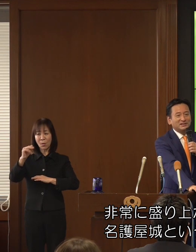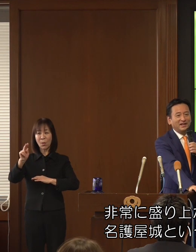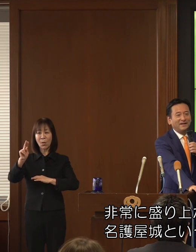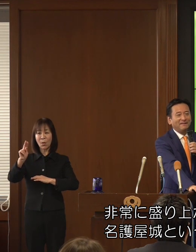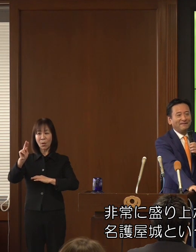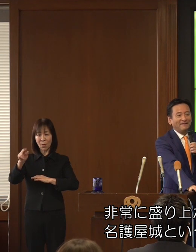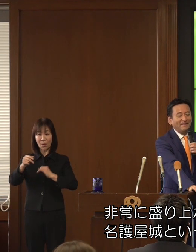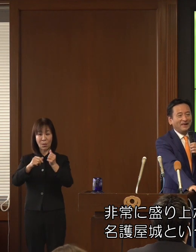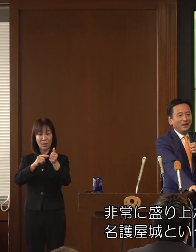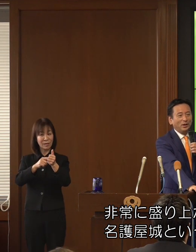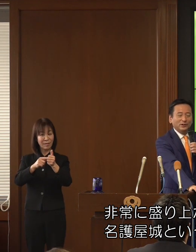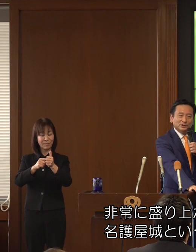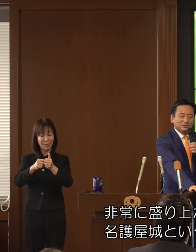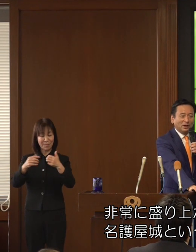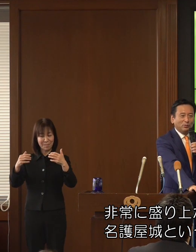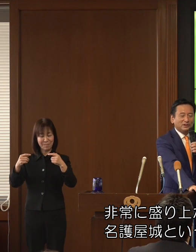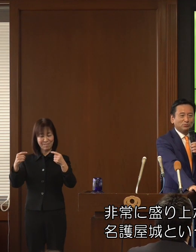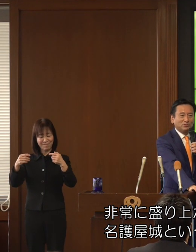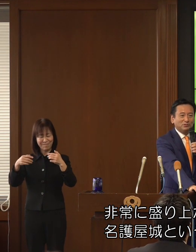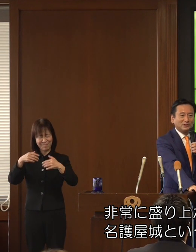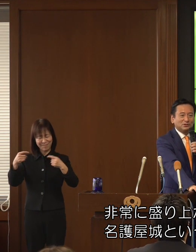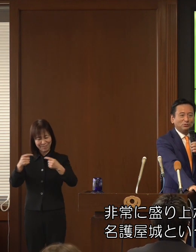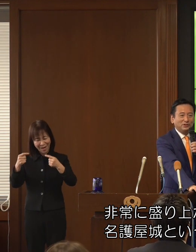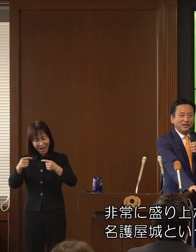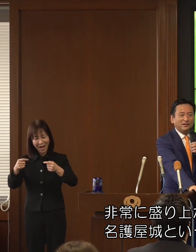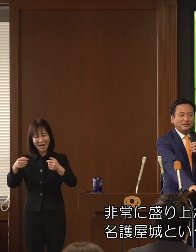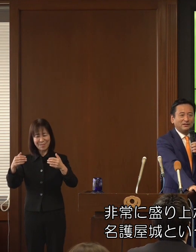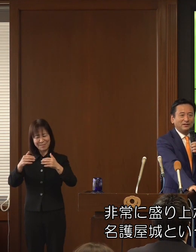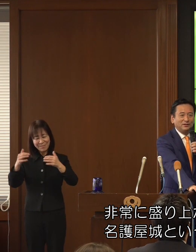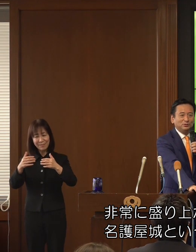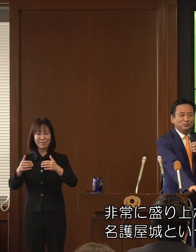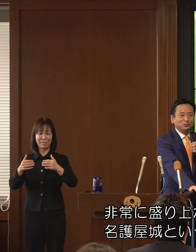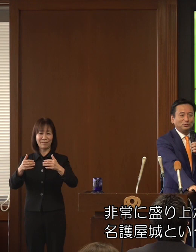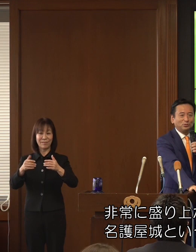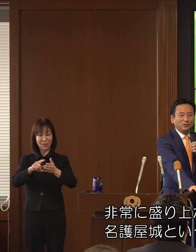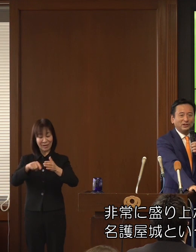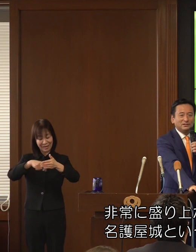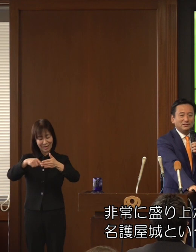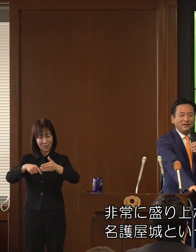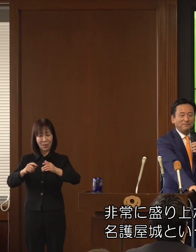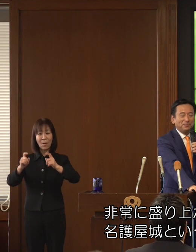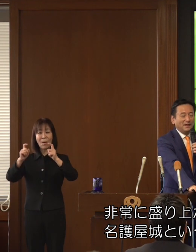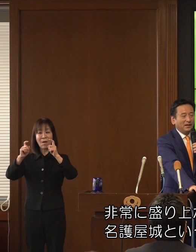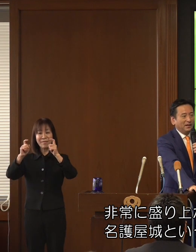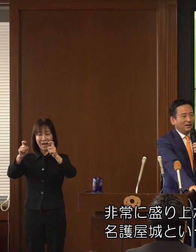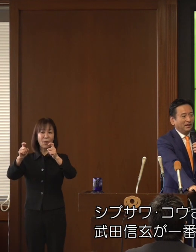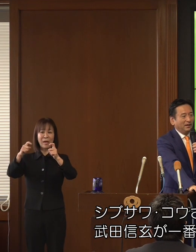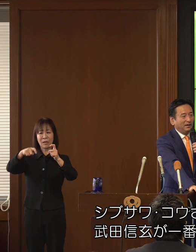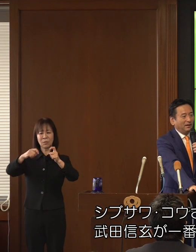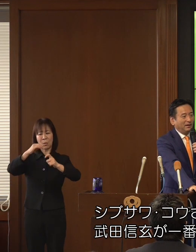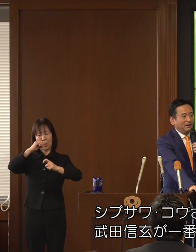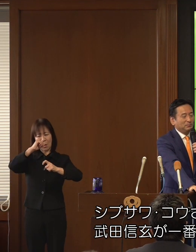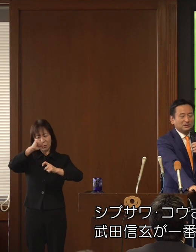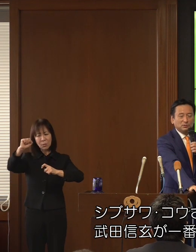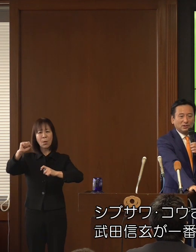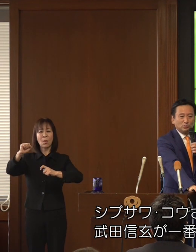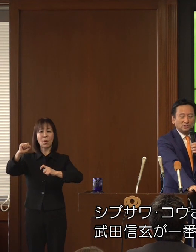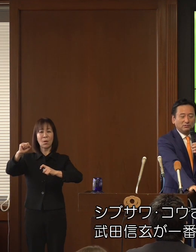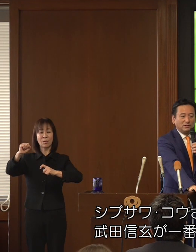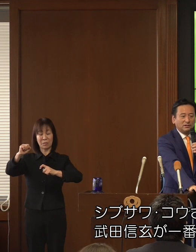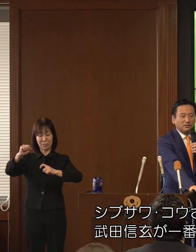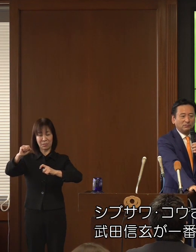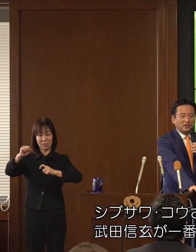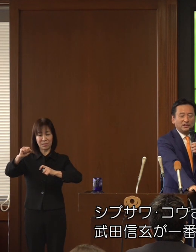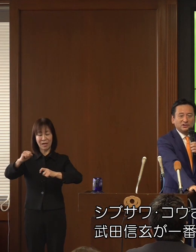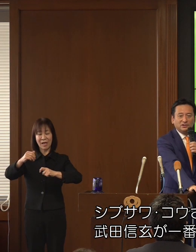盛り上がりまして、名古屋城っていうのはすごいねということでですね、渋沢